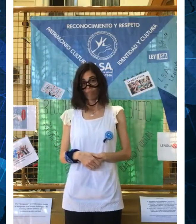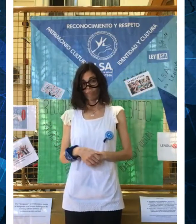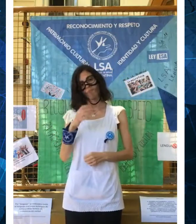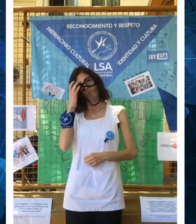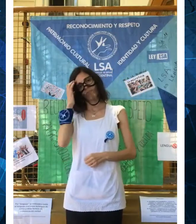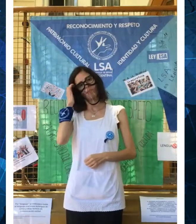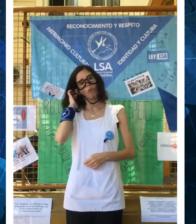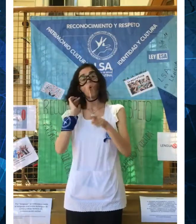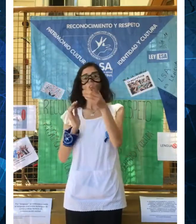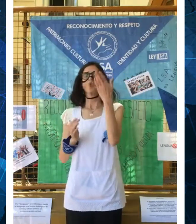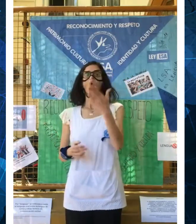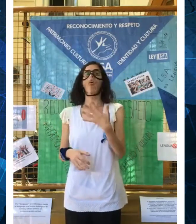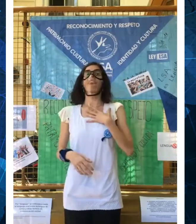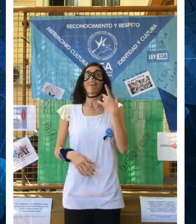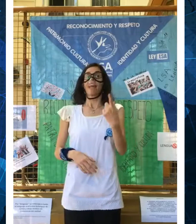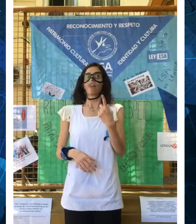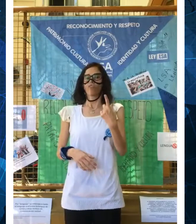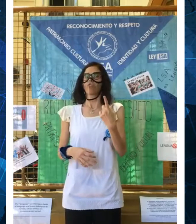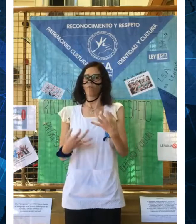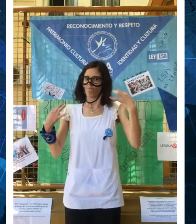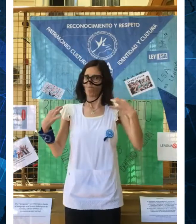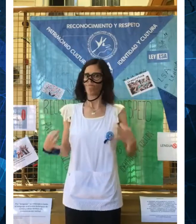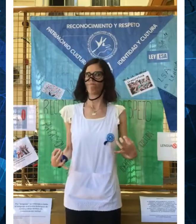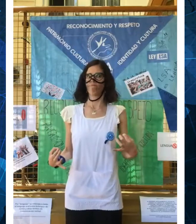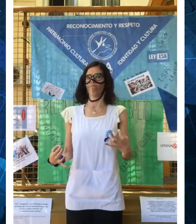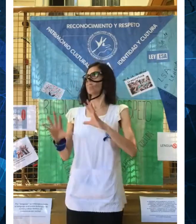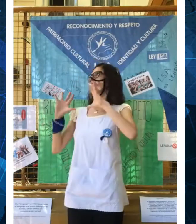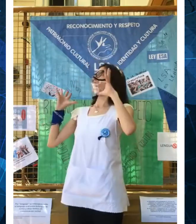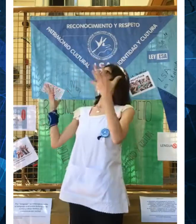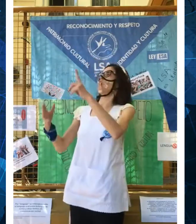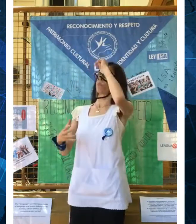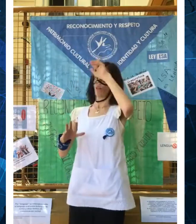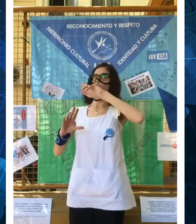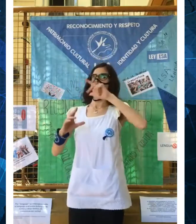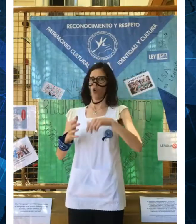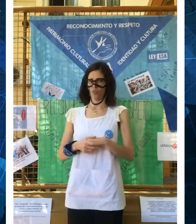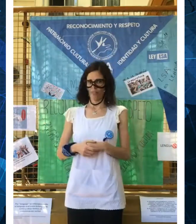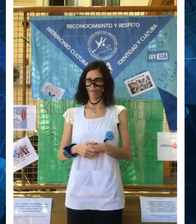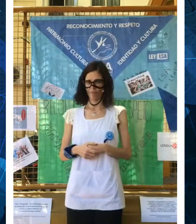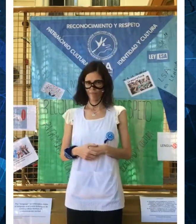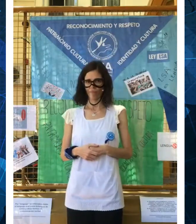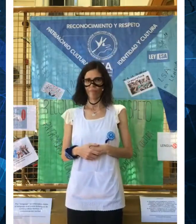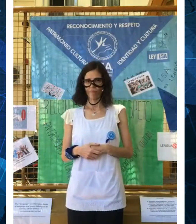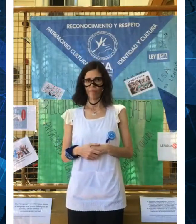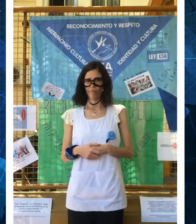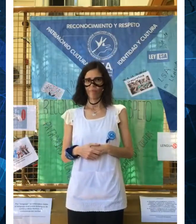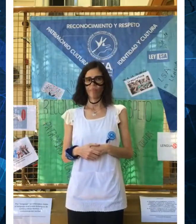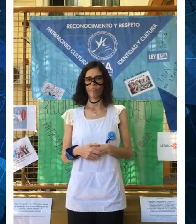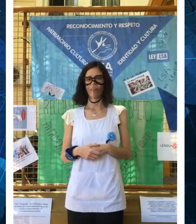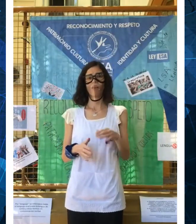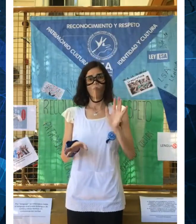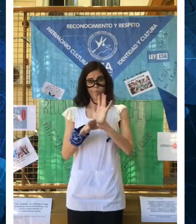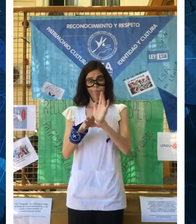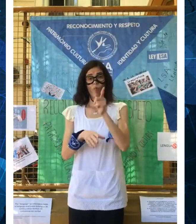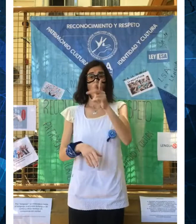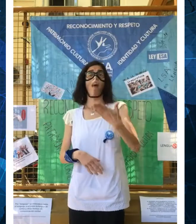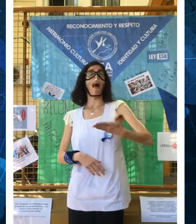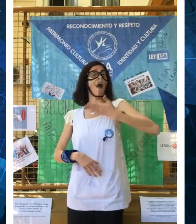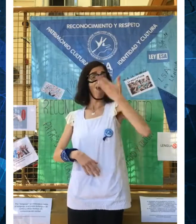le pedimos para que pueda cambiar esta perspectiva. Un director de un espacio como este.